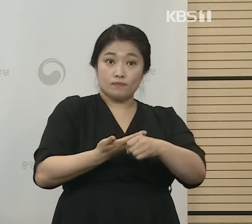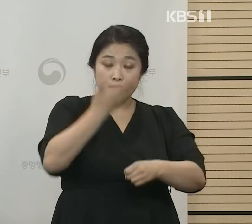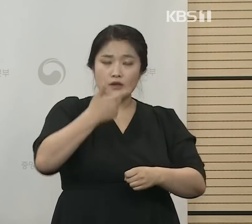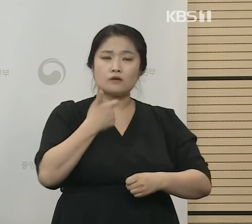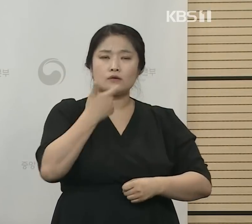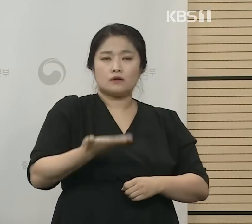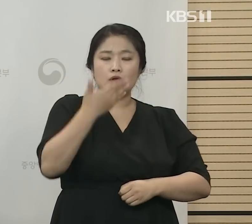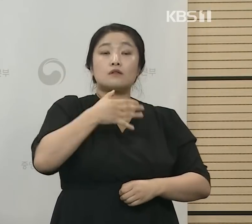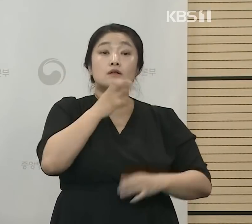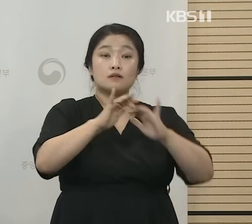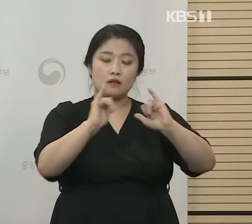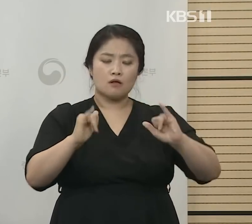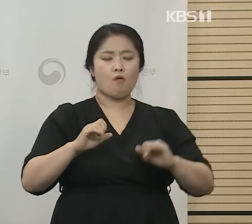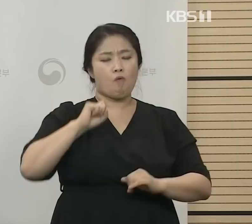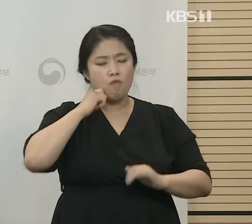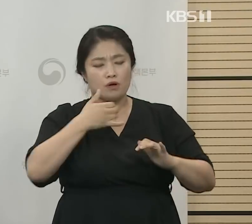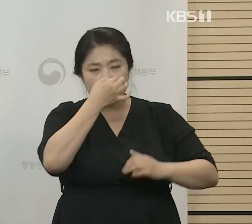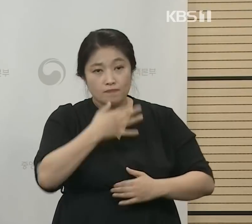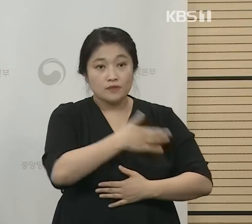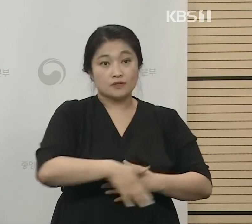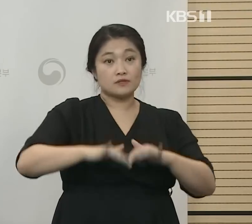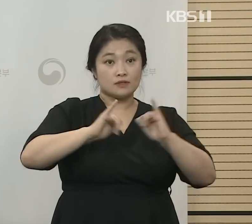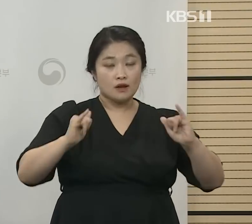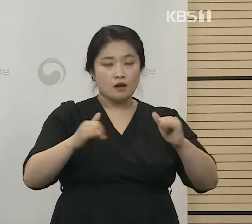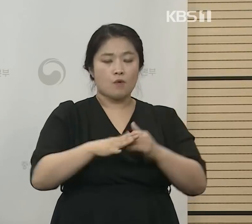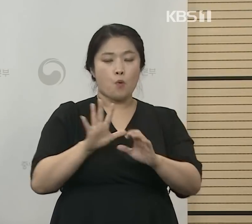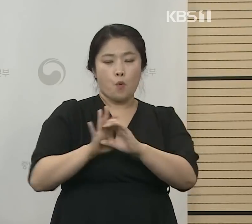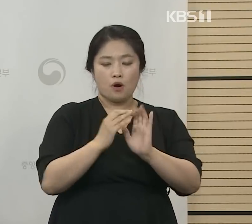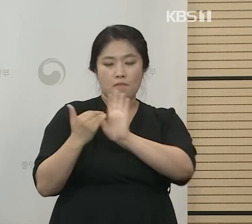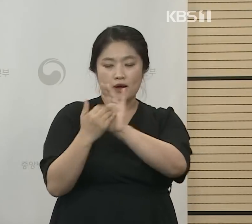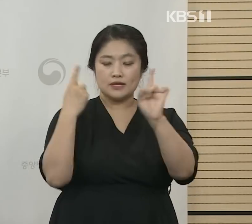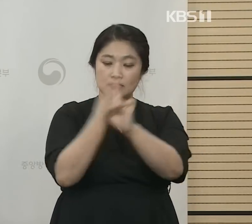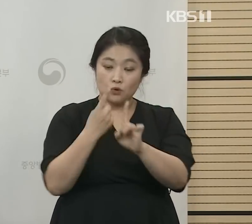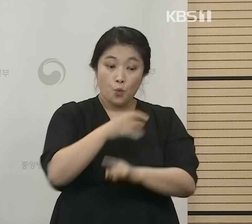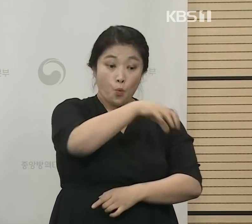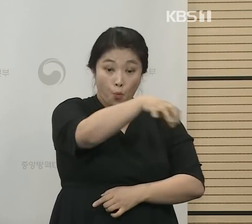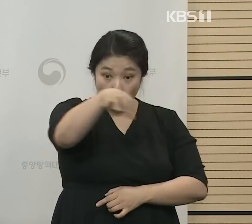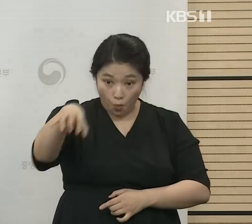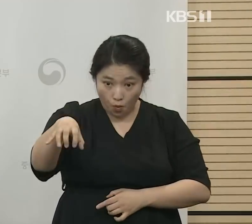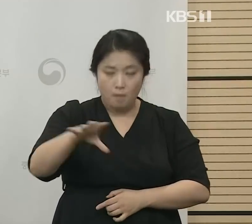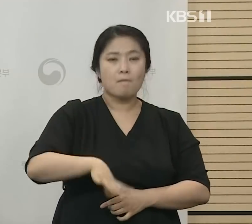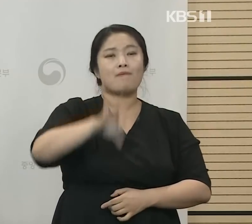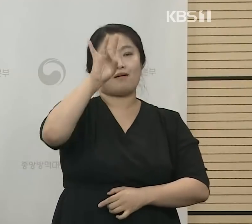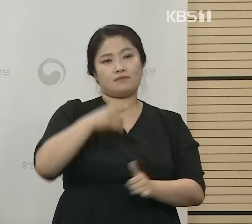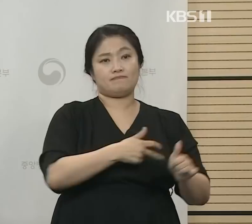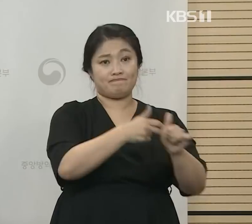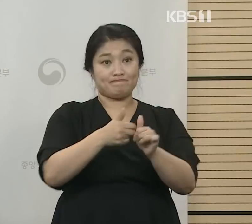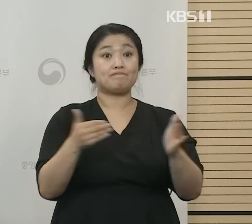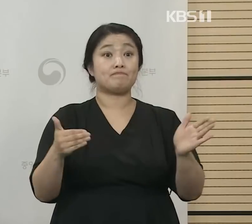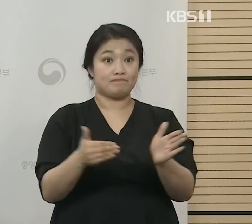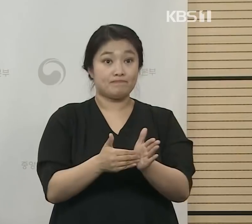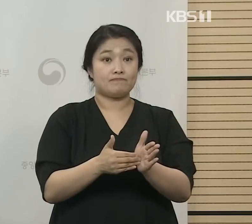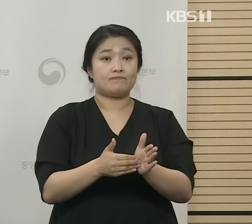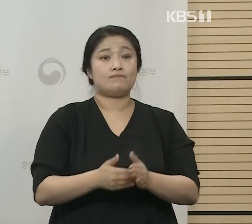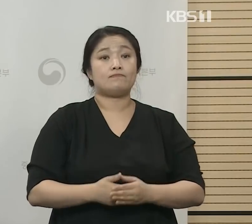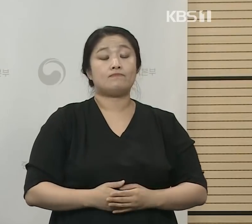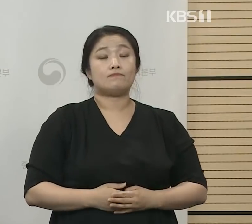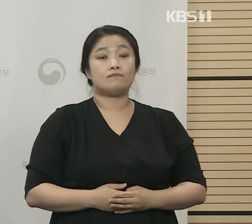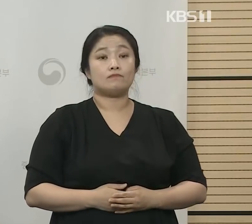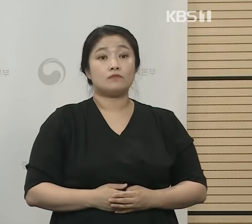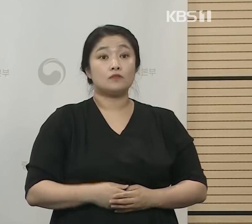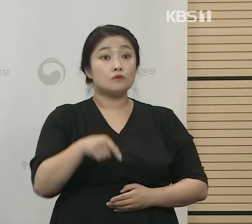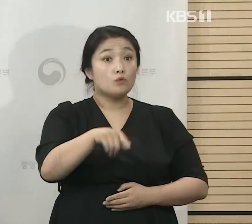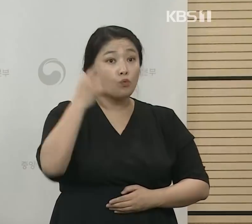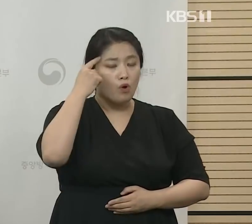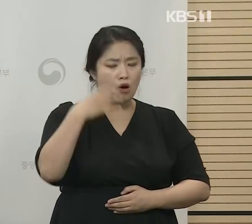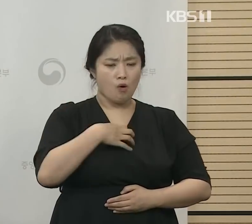이상 고령층, 취약시설, 그리고 코로나19 방역 치료기관 등을 대상으로 우선 접종을 실시하였습니다.